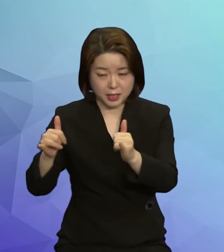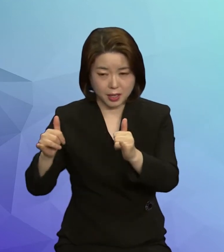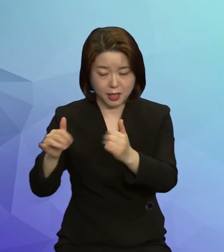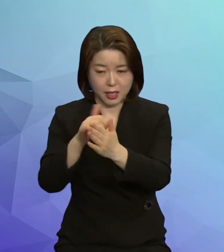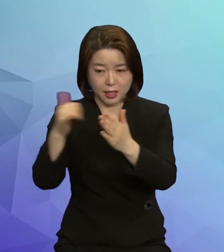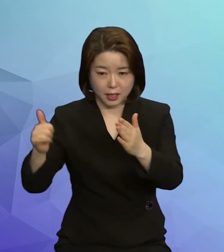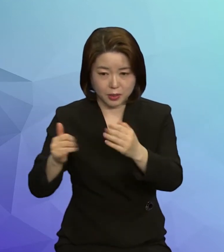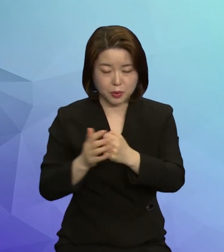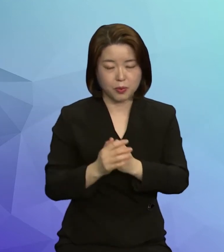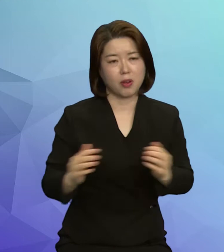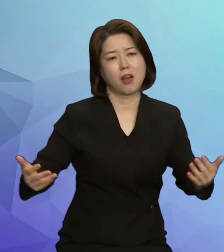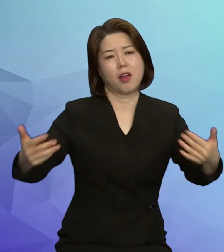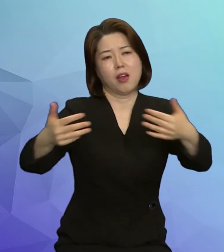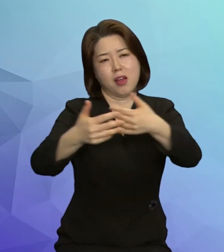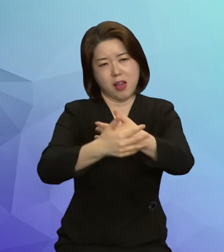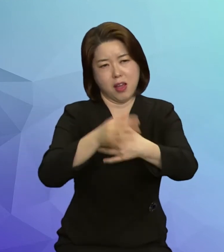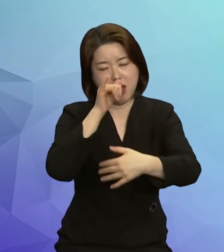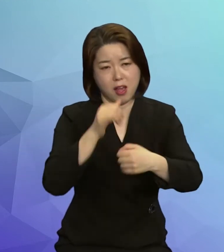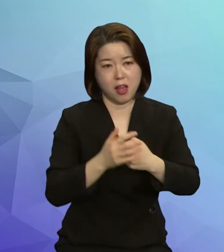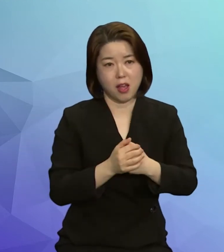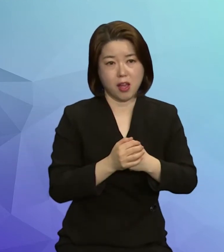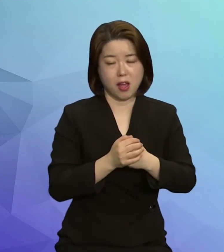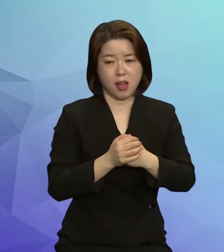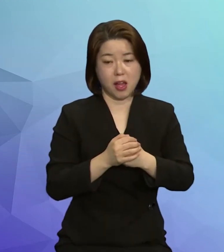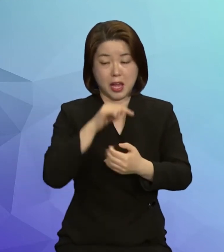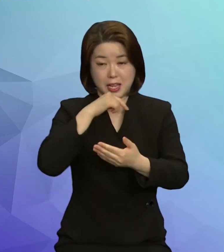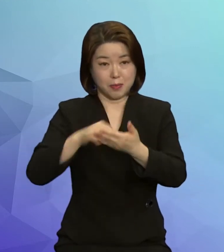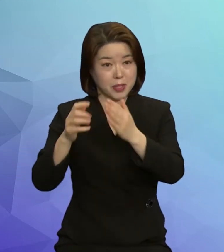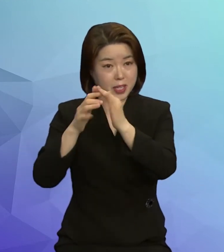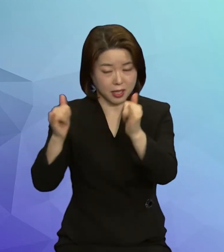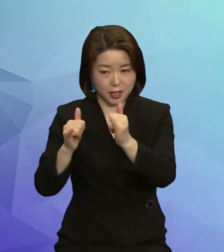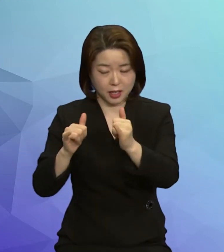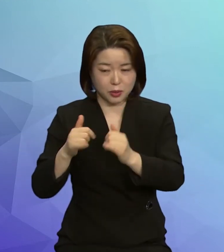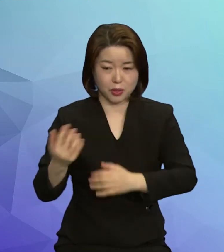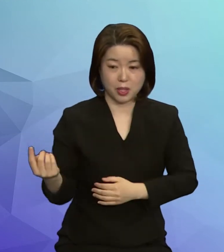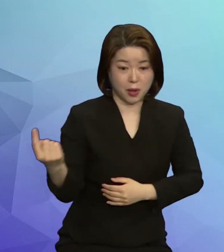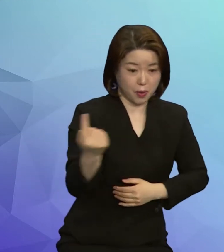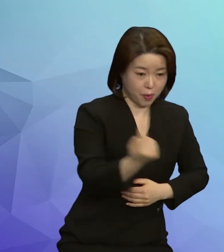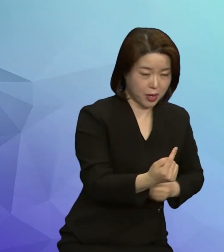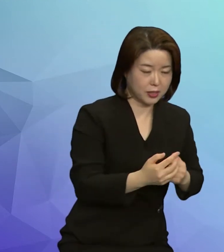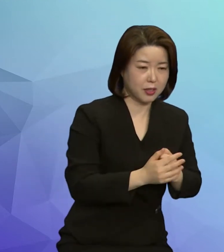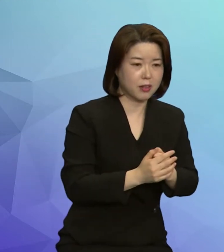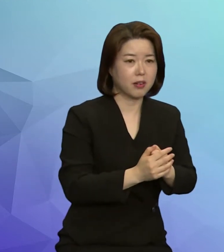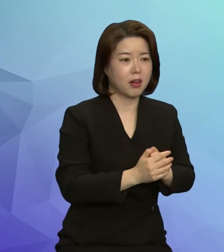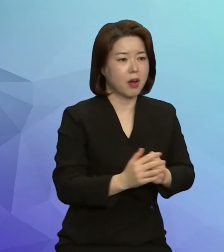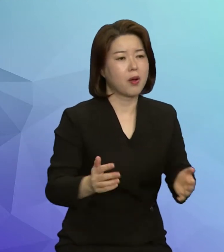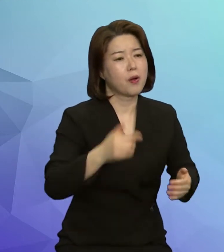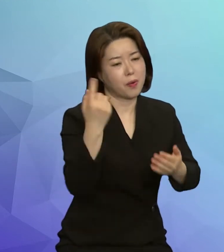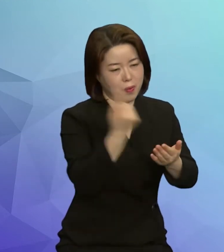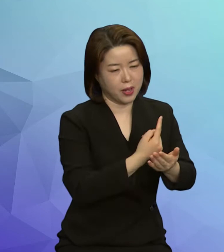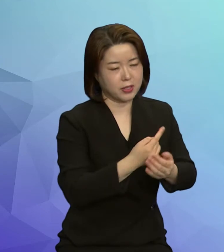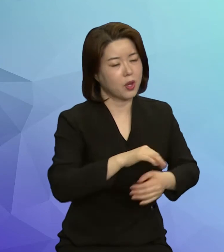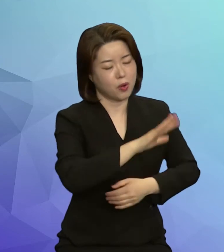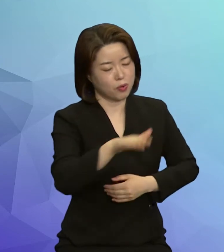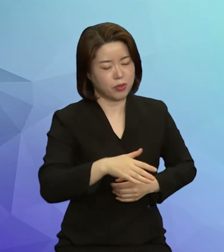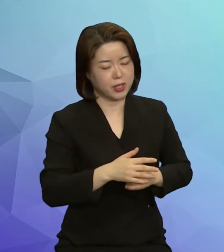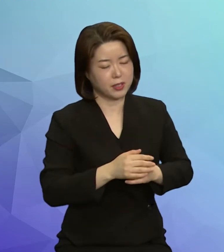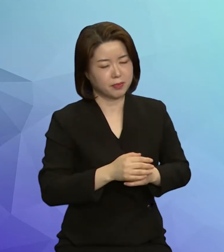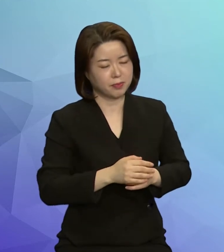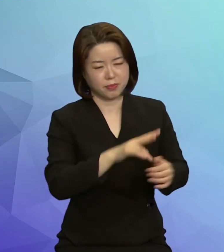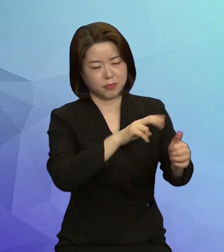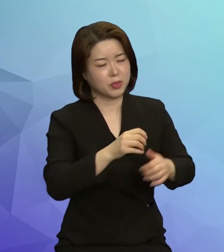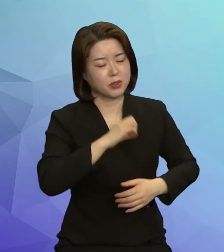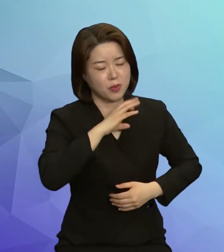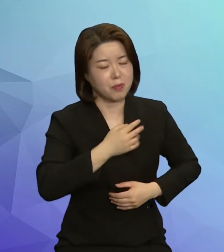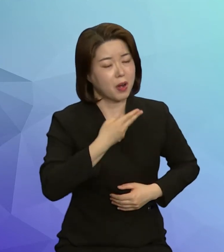피해자의 가족의 품에 안깁니다. 그들이 찾아와서 안아줘요. 우리는 원한이 없습니다.